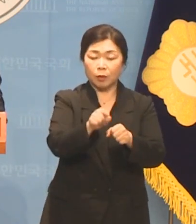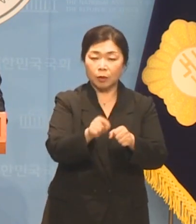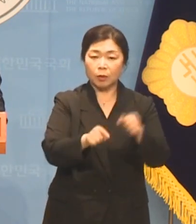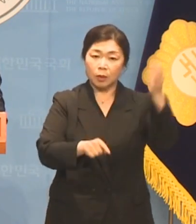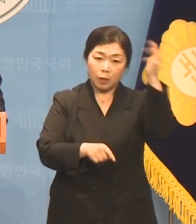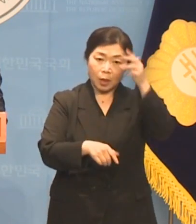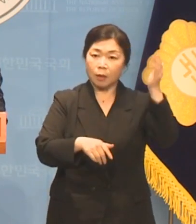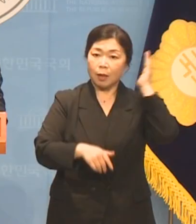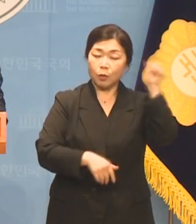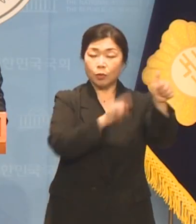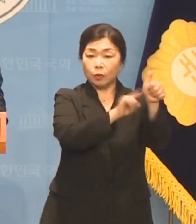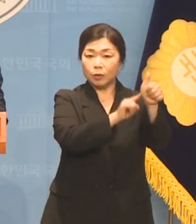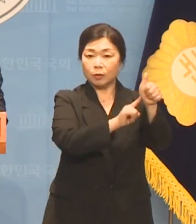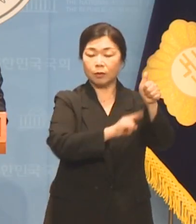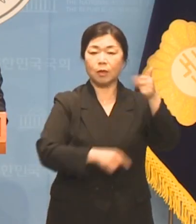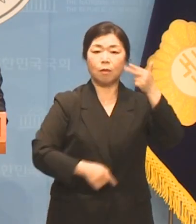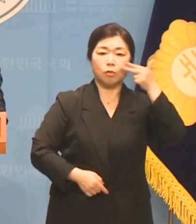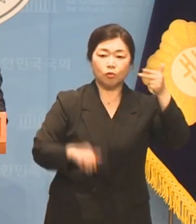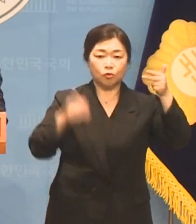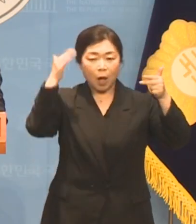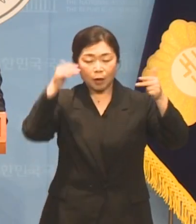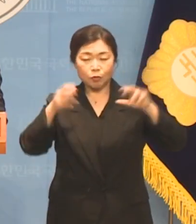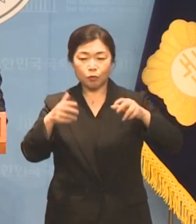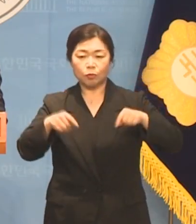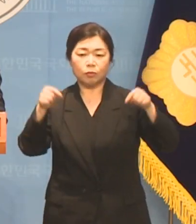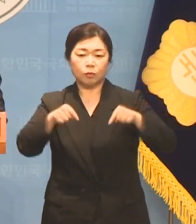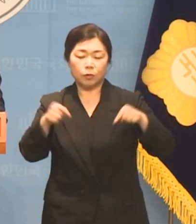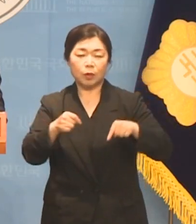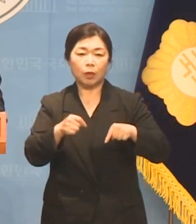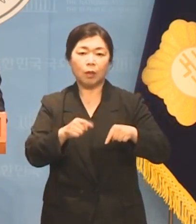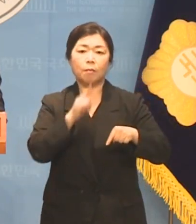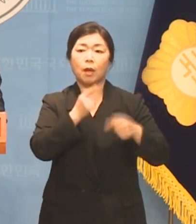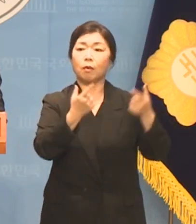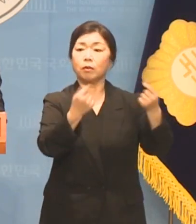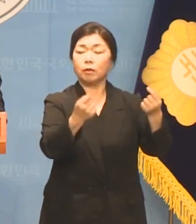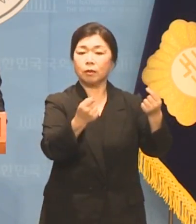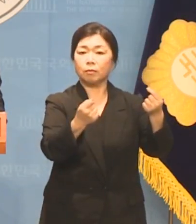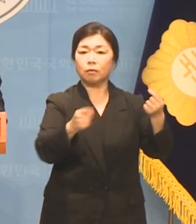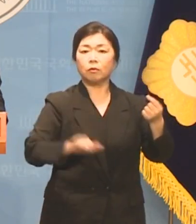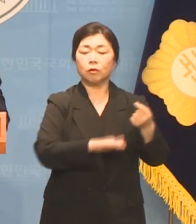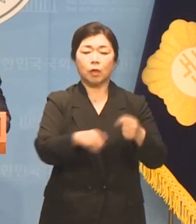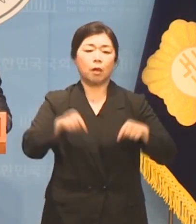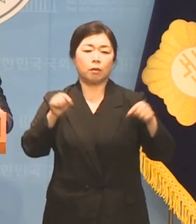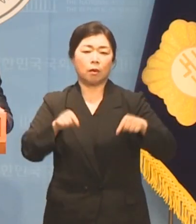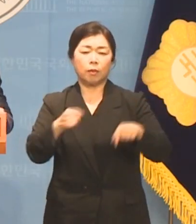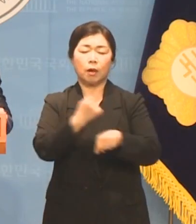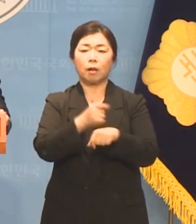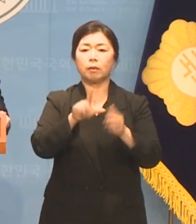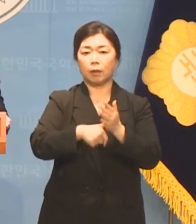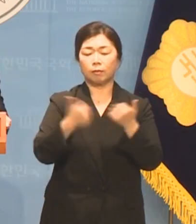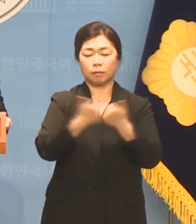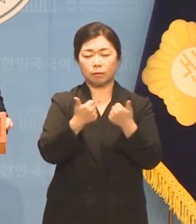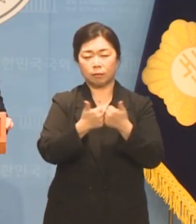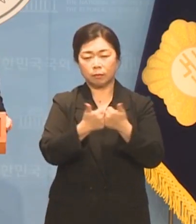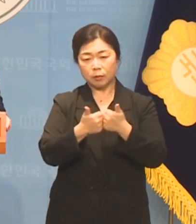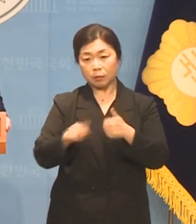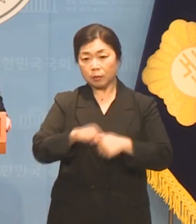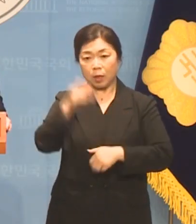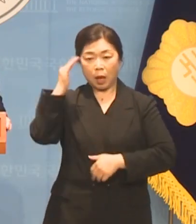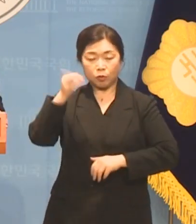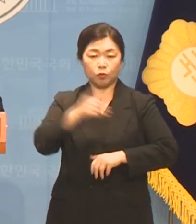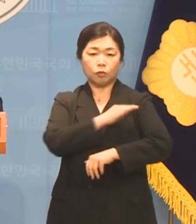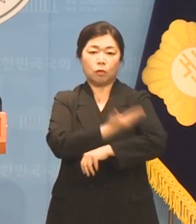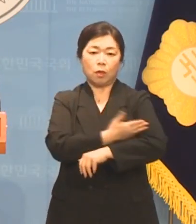대통령이 한미 협력 분야를 언급한 만큼 우리가 협상 측면에서 우위를 가져갈